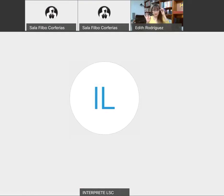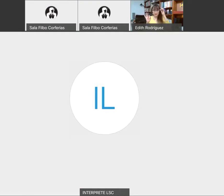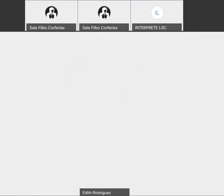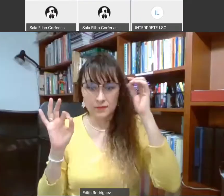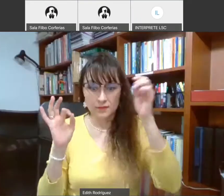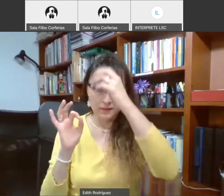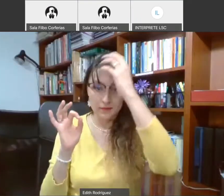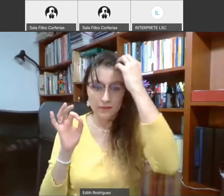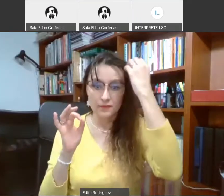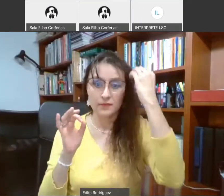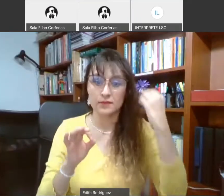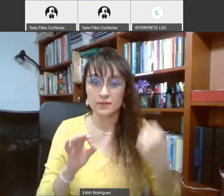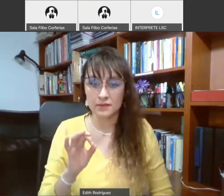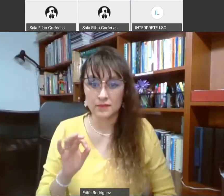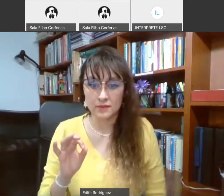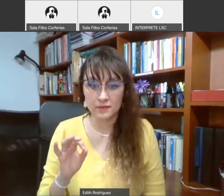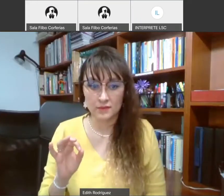¿Sí me escuchan bien?